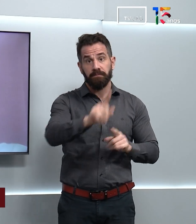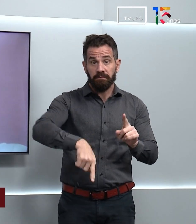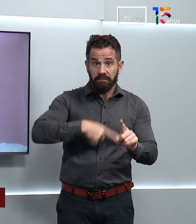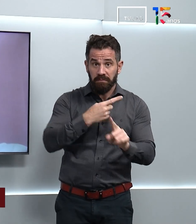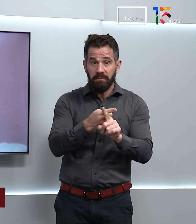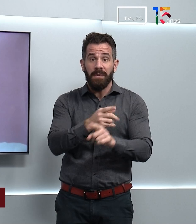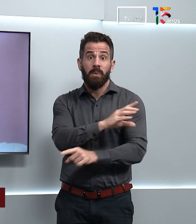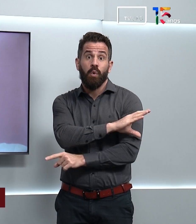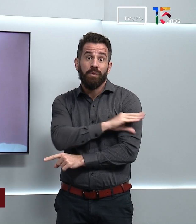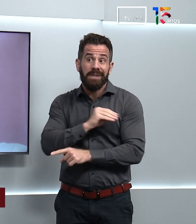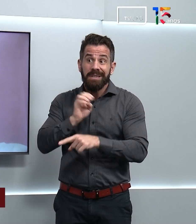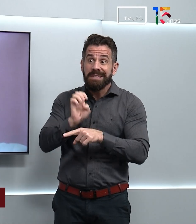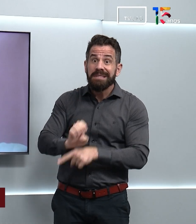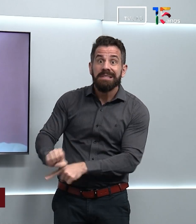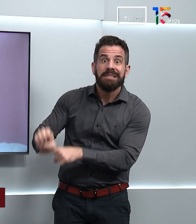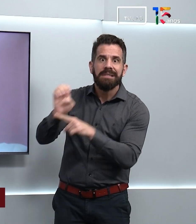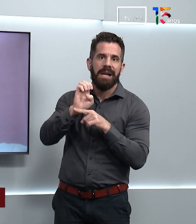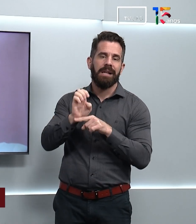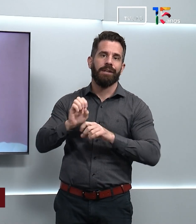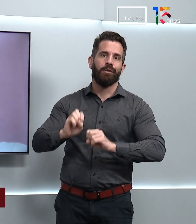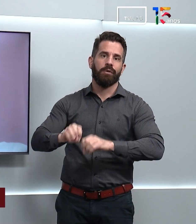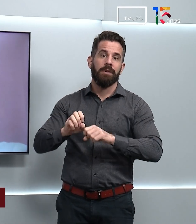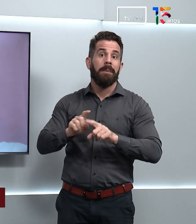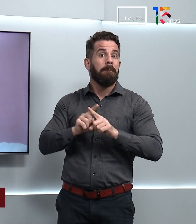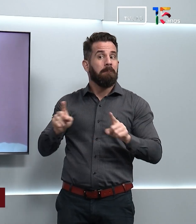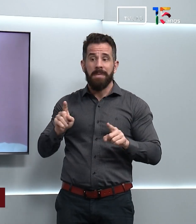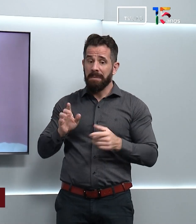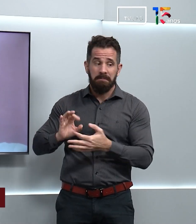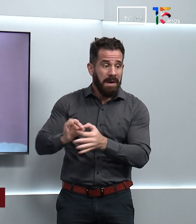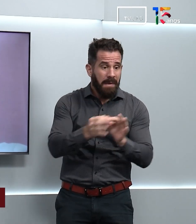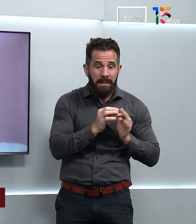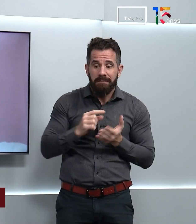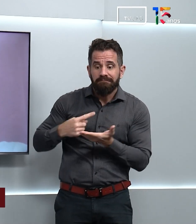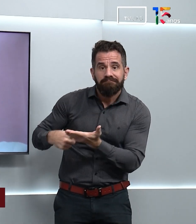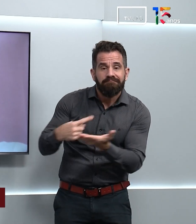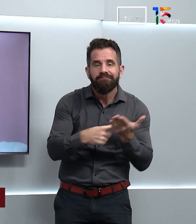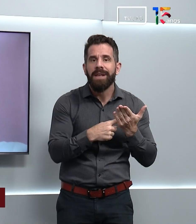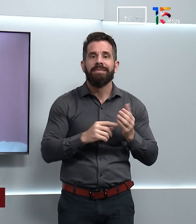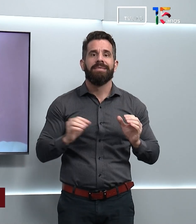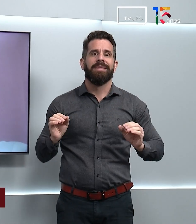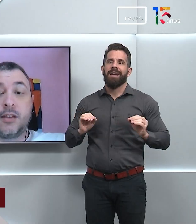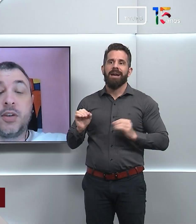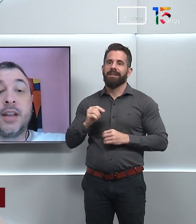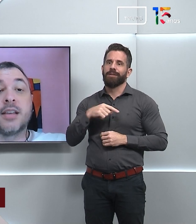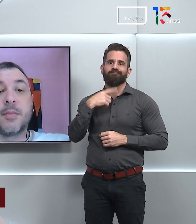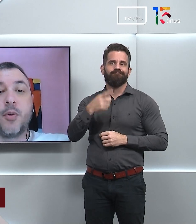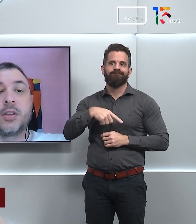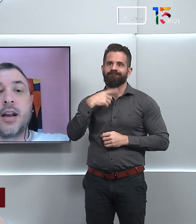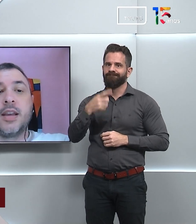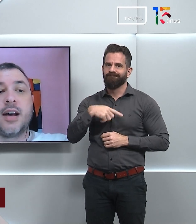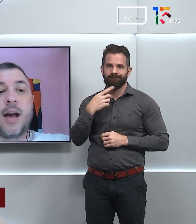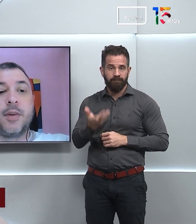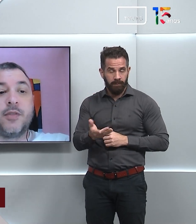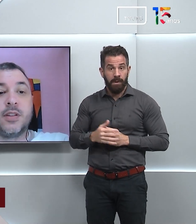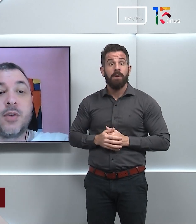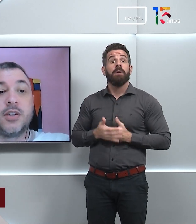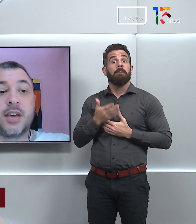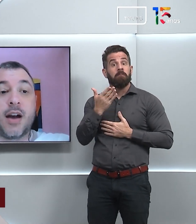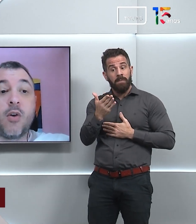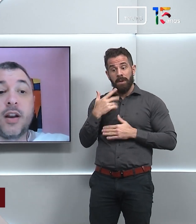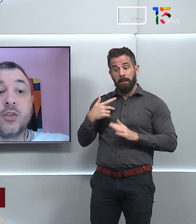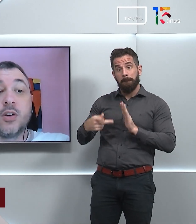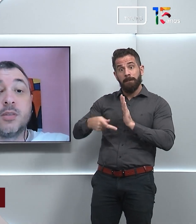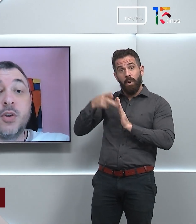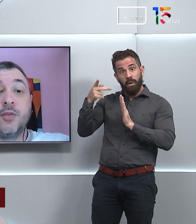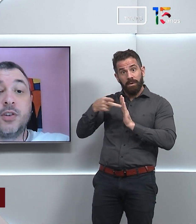de educação. Só que nada disso foi feito. Então, tanto que nessa portaria, a previsão é de